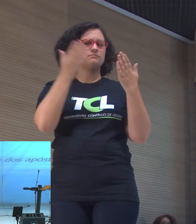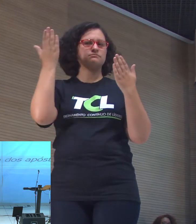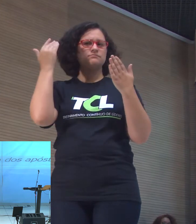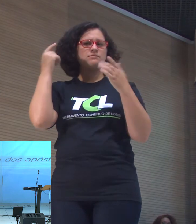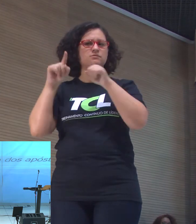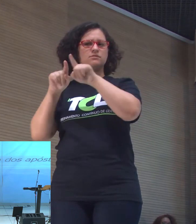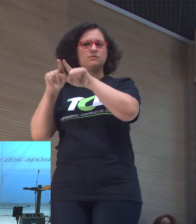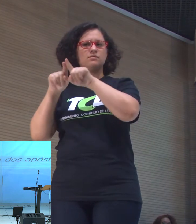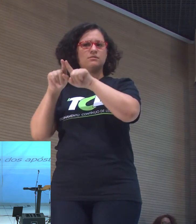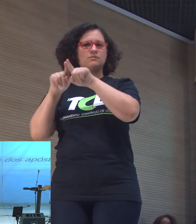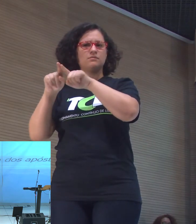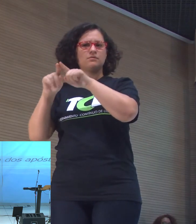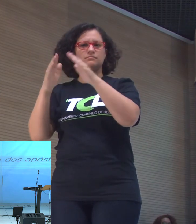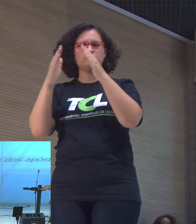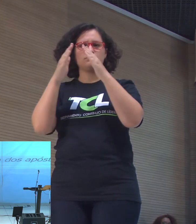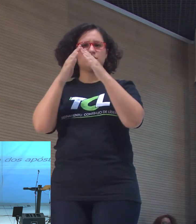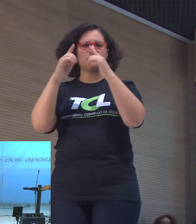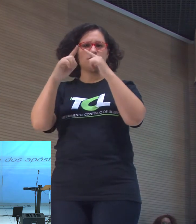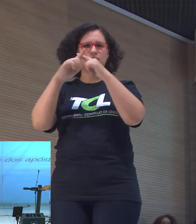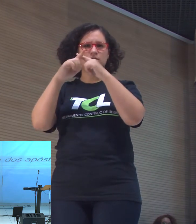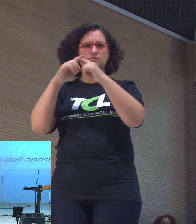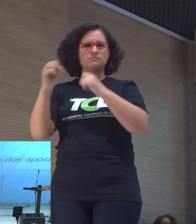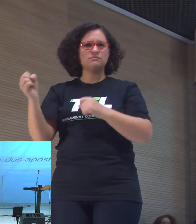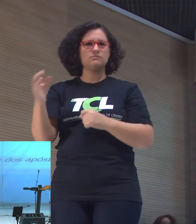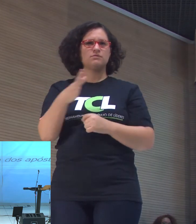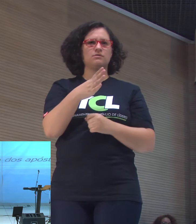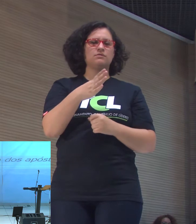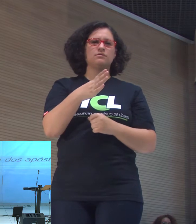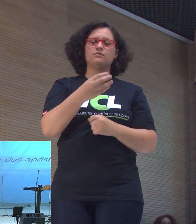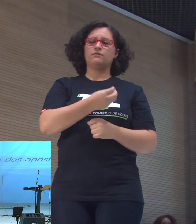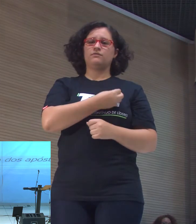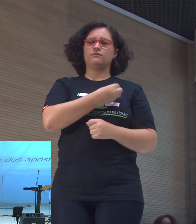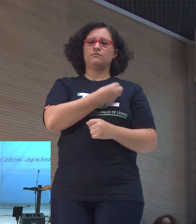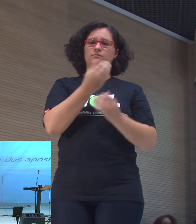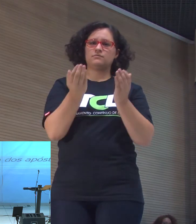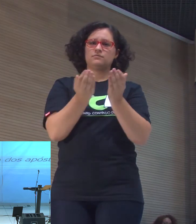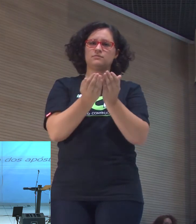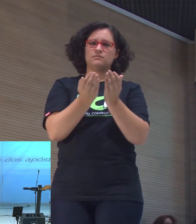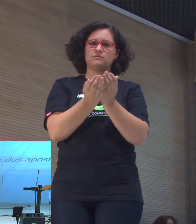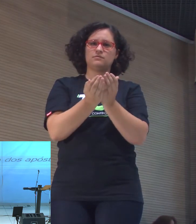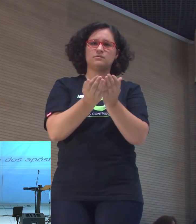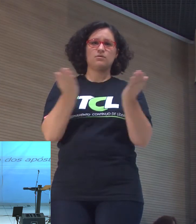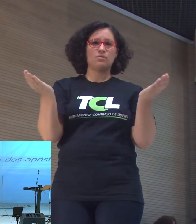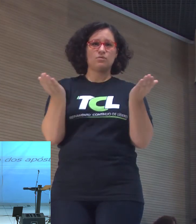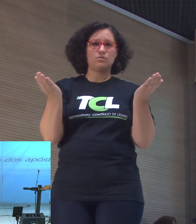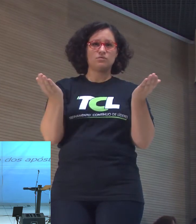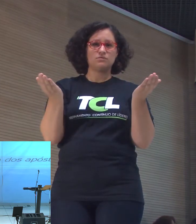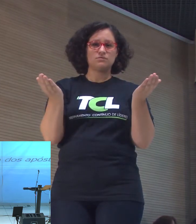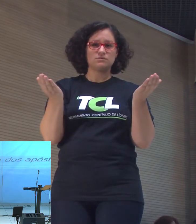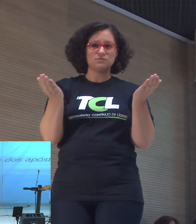irmãos viveram uma vida cristã que os levou a uma grande